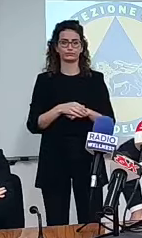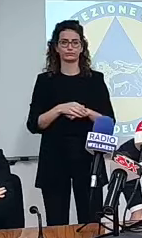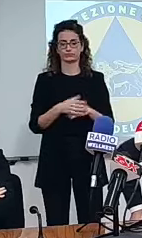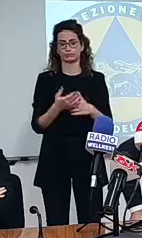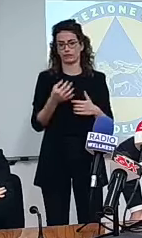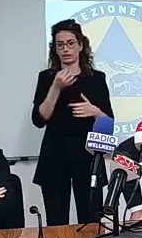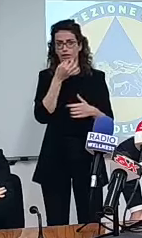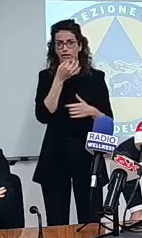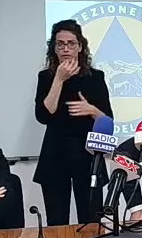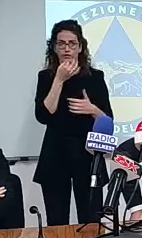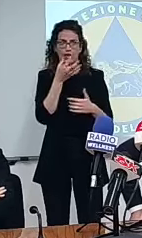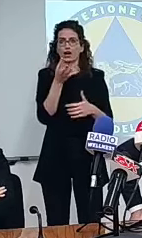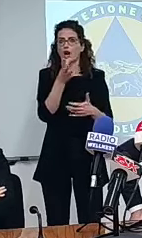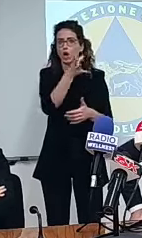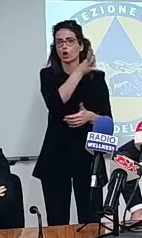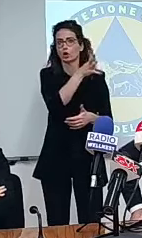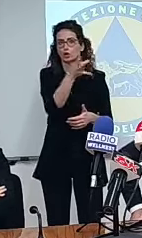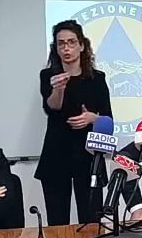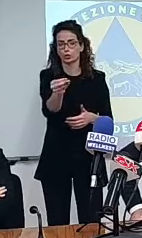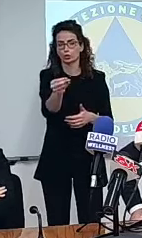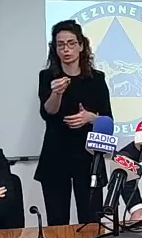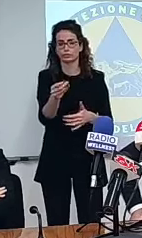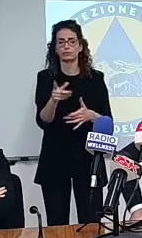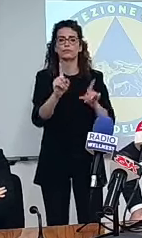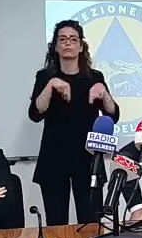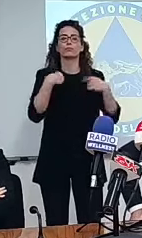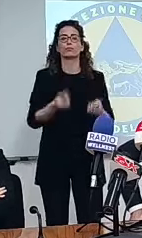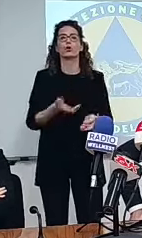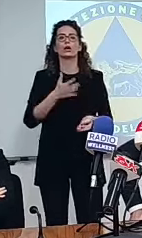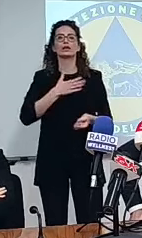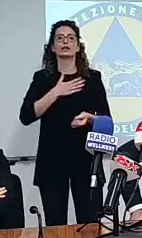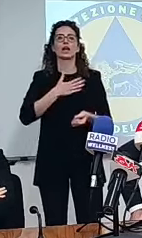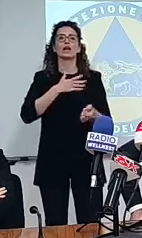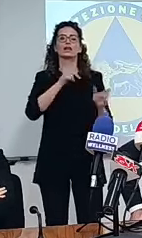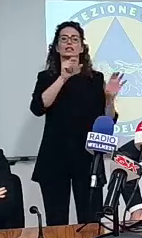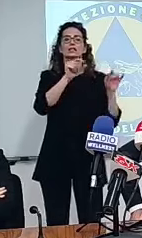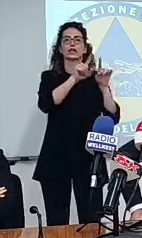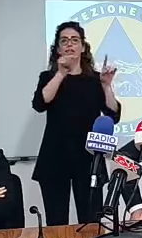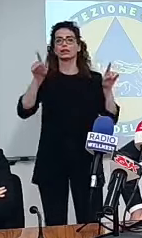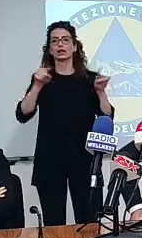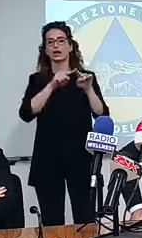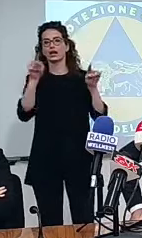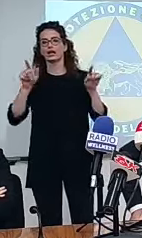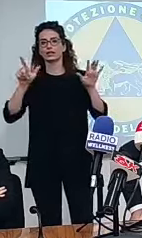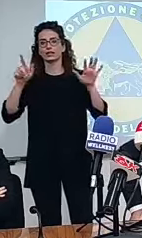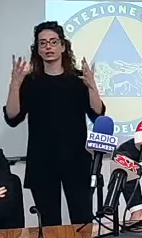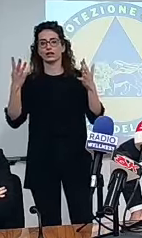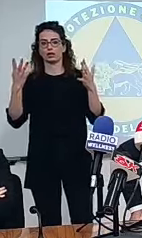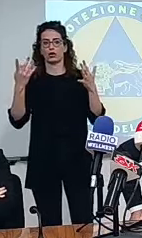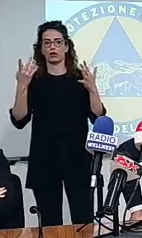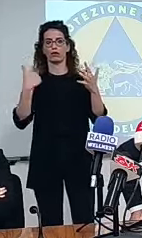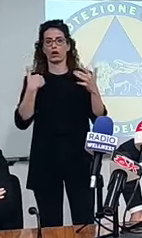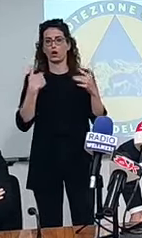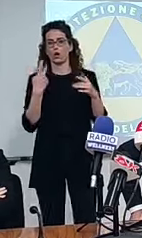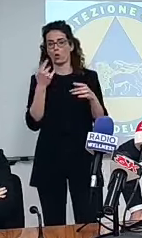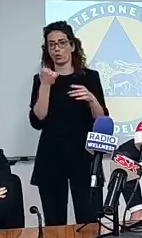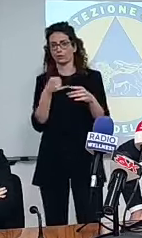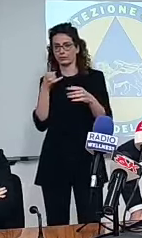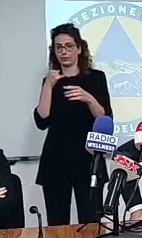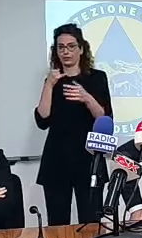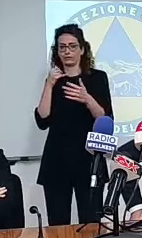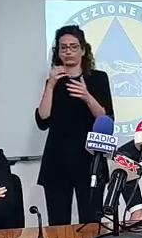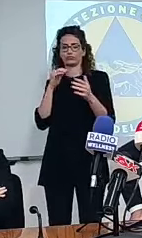Quindi praticamente tutti. Dai 70 ai 79 anni c'è stato un colpo di reni dall'ultima volta che ci siamo visti.